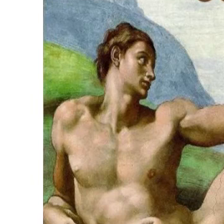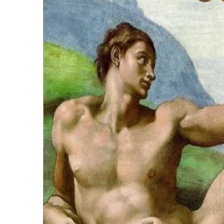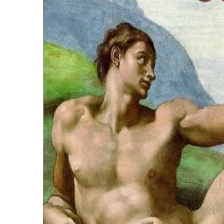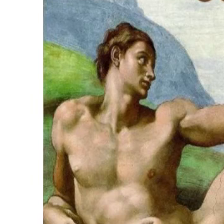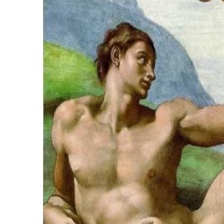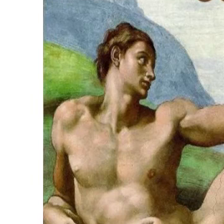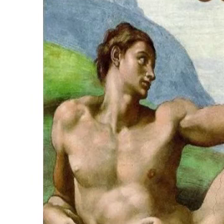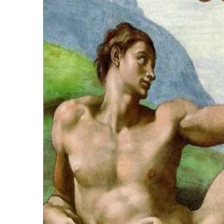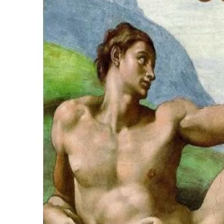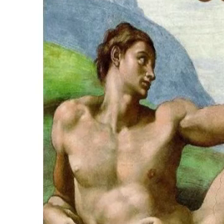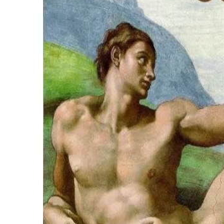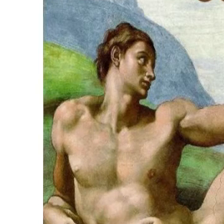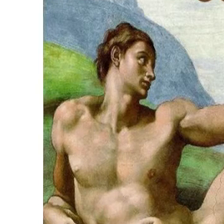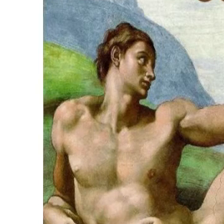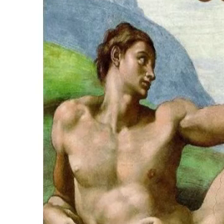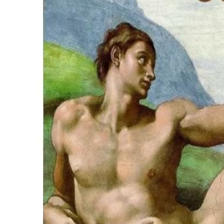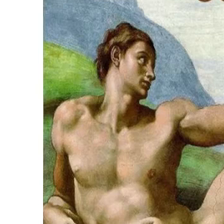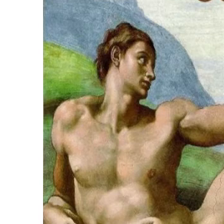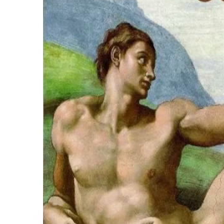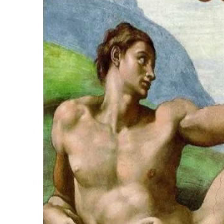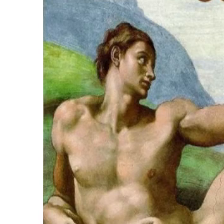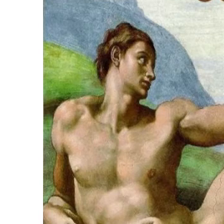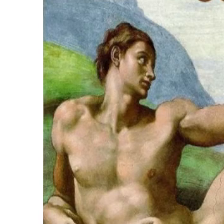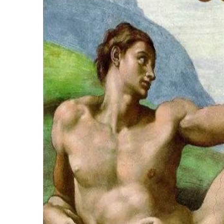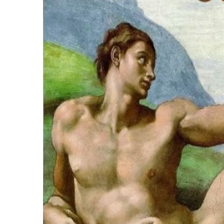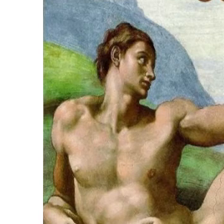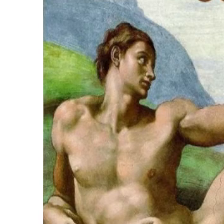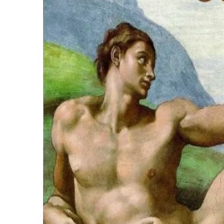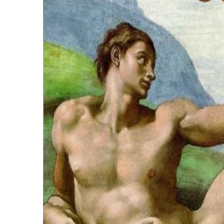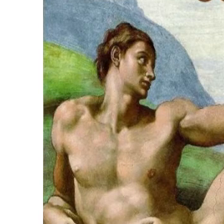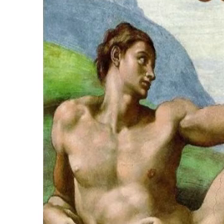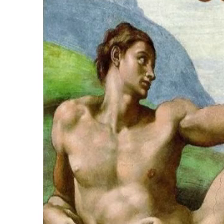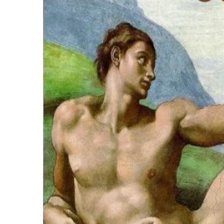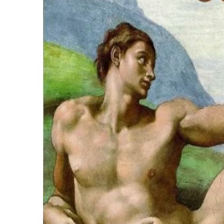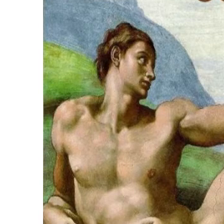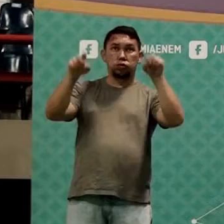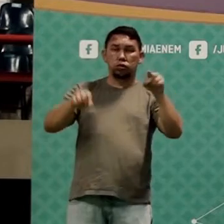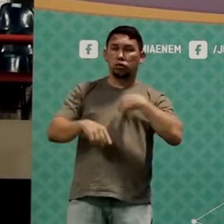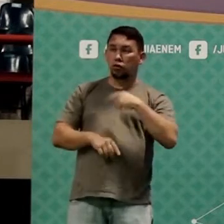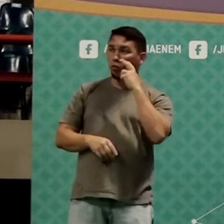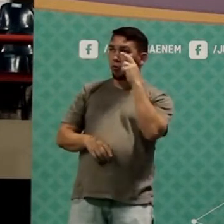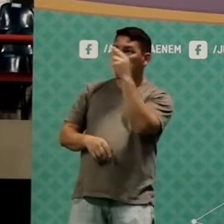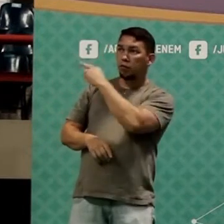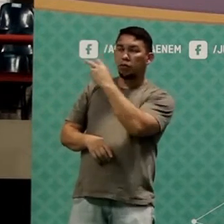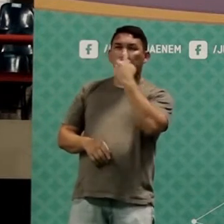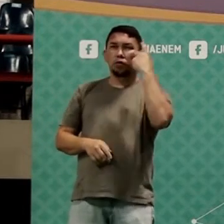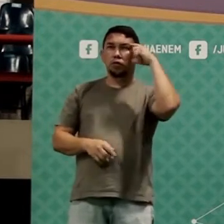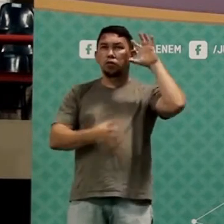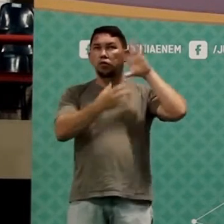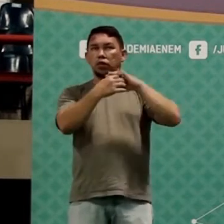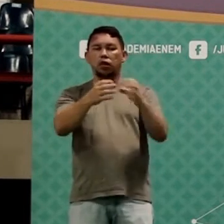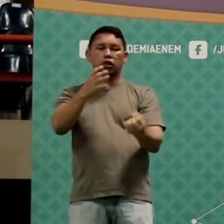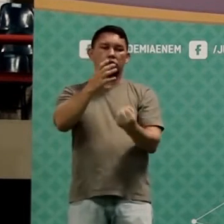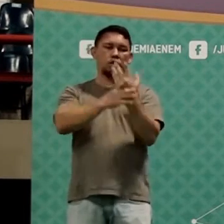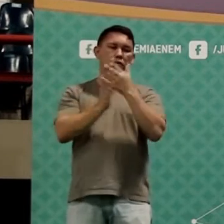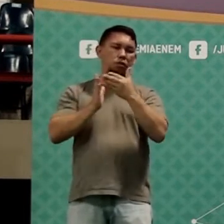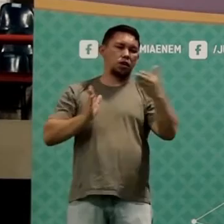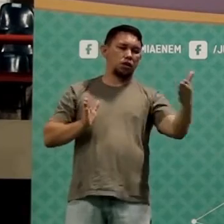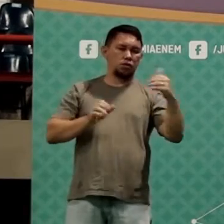Beleza? Este quadro é um dos quadros que a gente, na hora que vê, tem que associar que é o